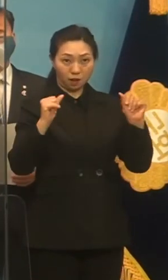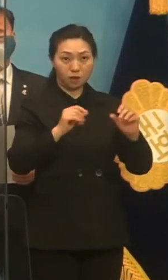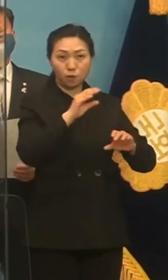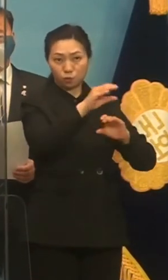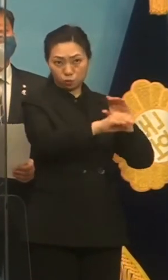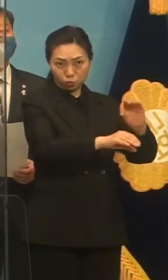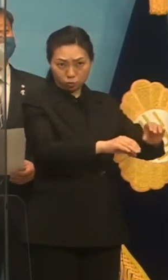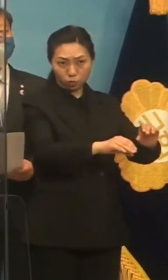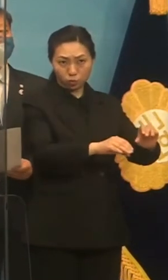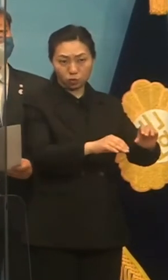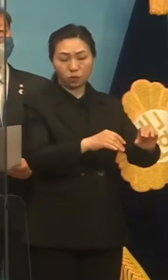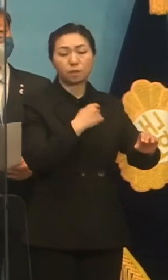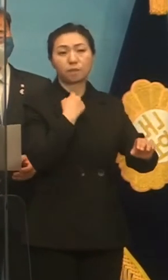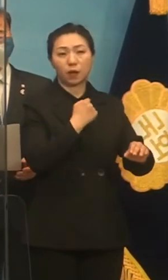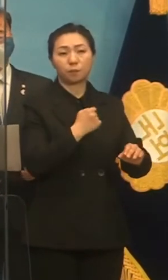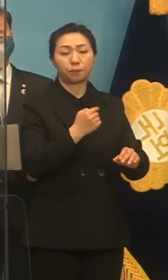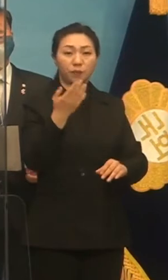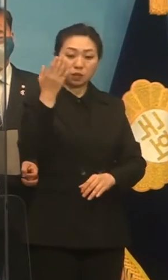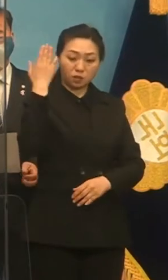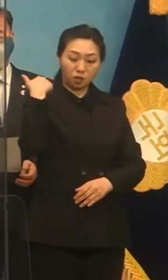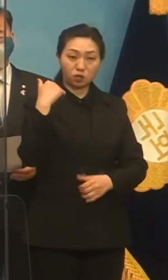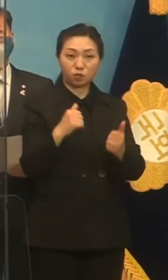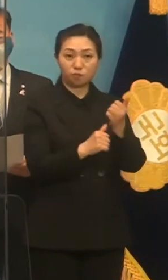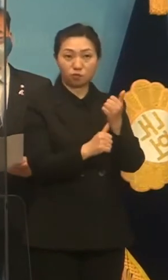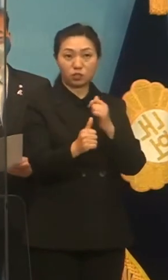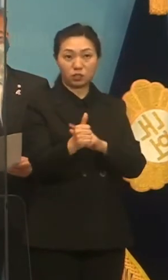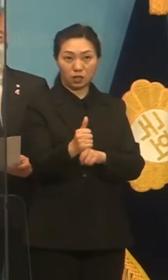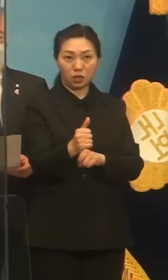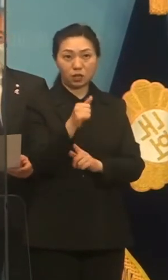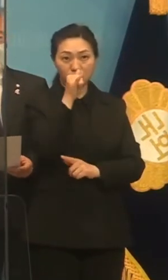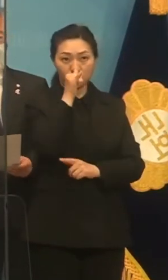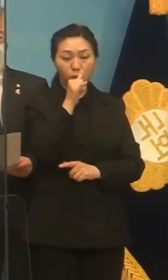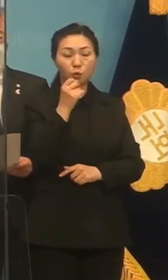보시죠 아 뭐 함께 2